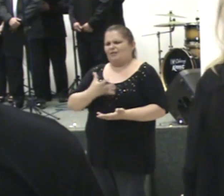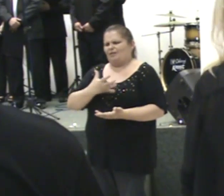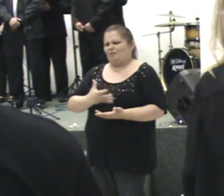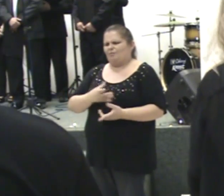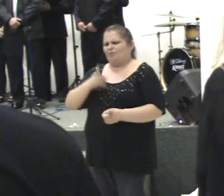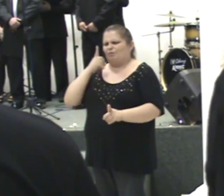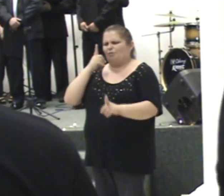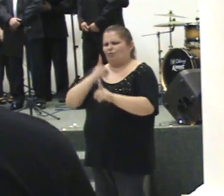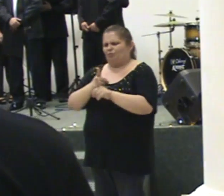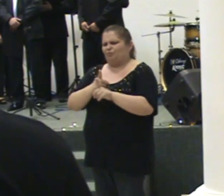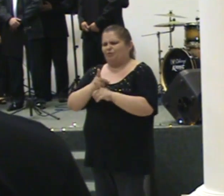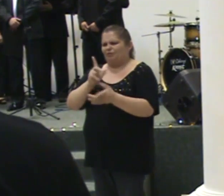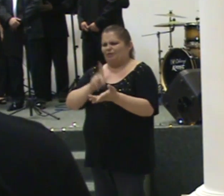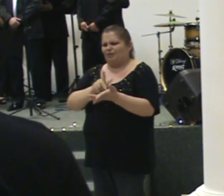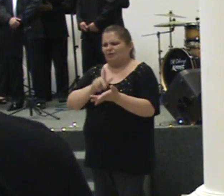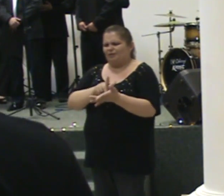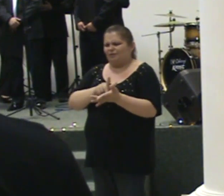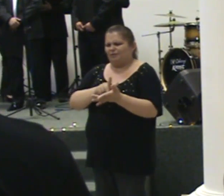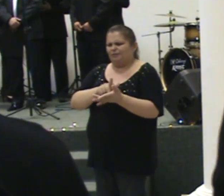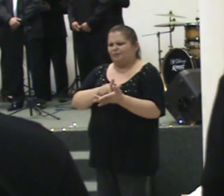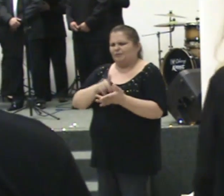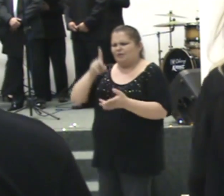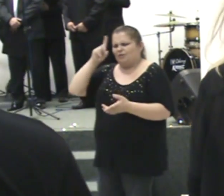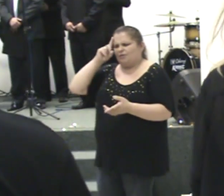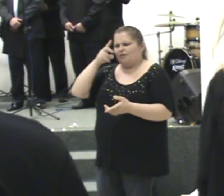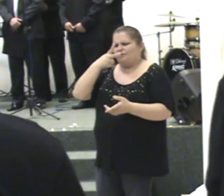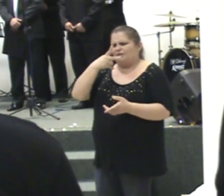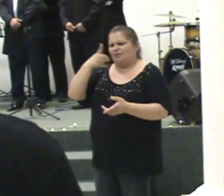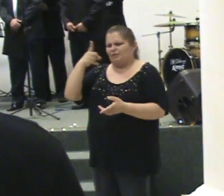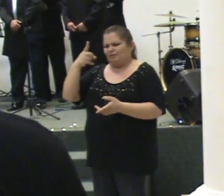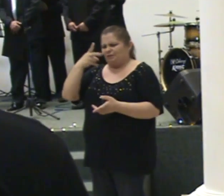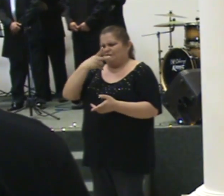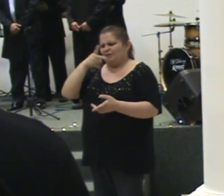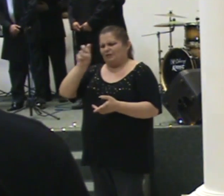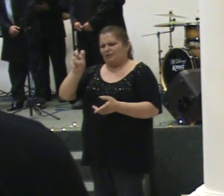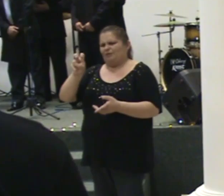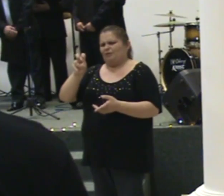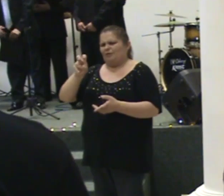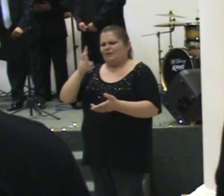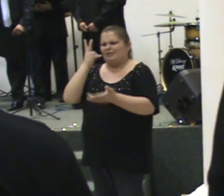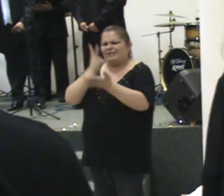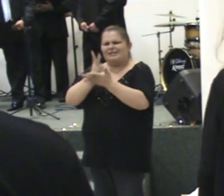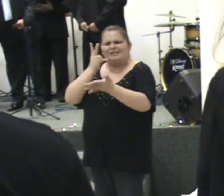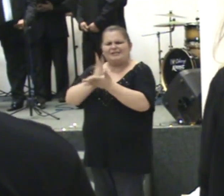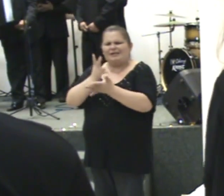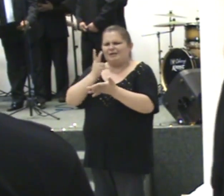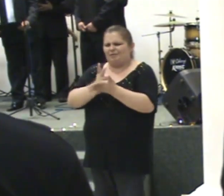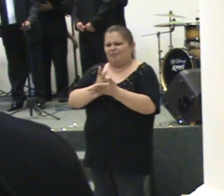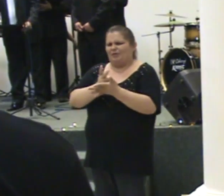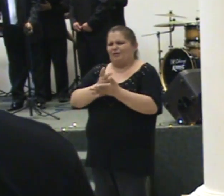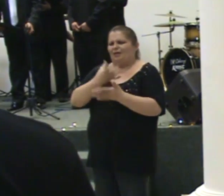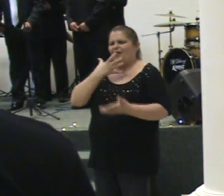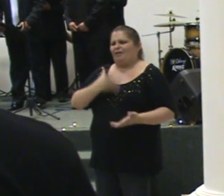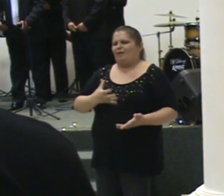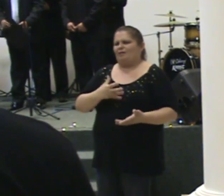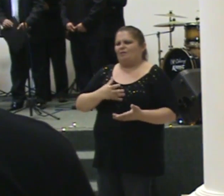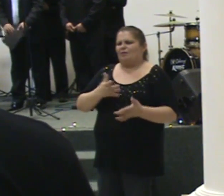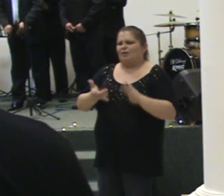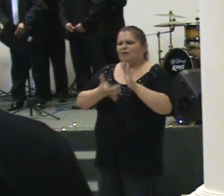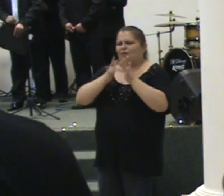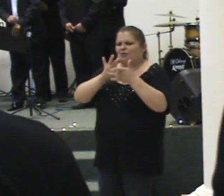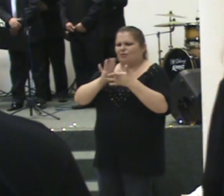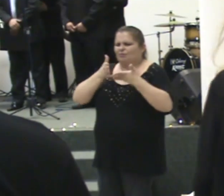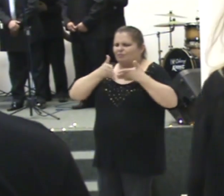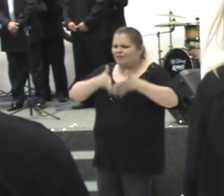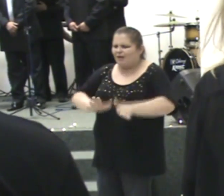Que seja um Natal não somente o dia 25, mas todos os dias da nossa vida seja Natal, Pai. Que o menino Jesus nasça todos os dias no